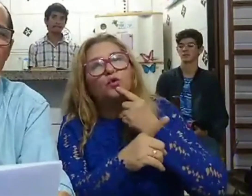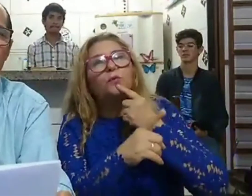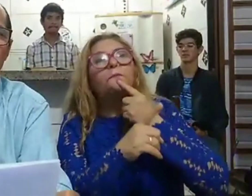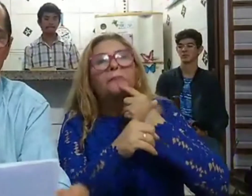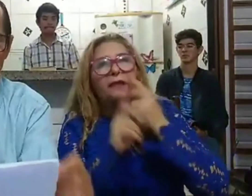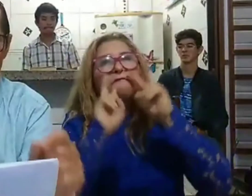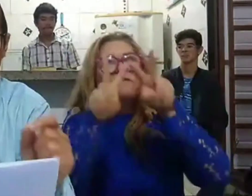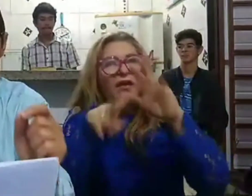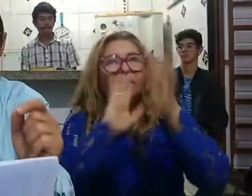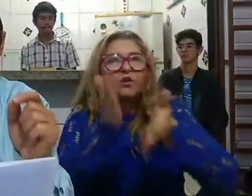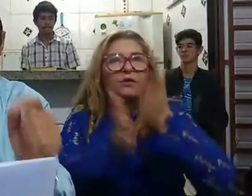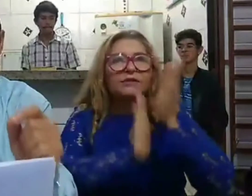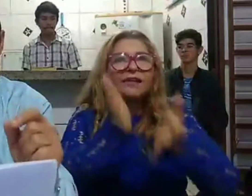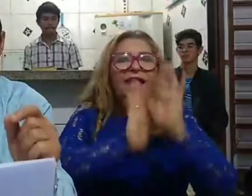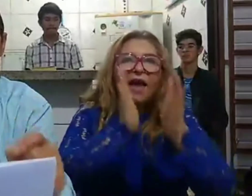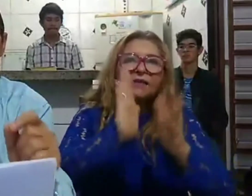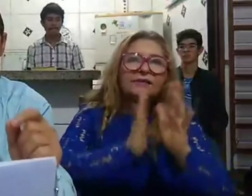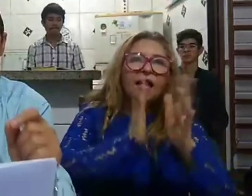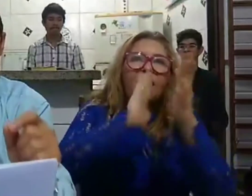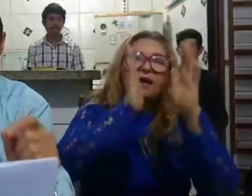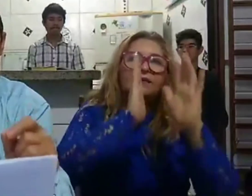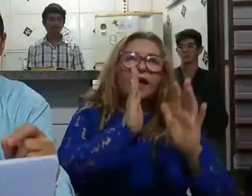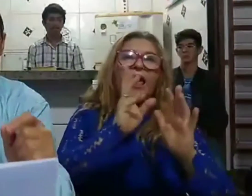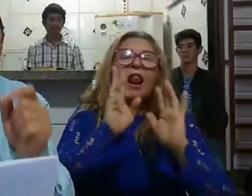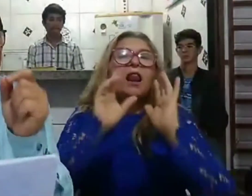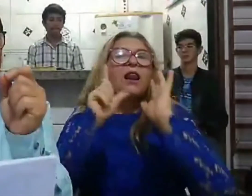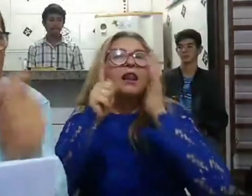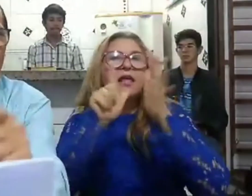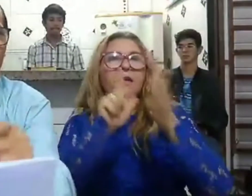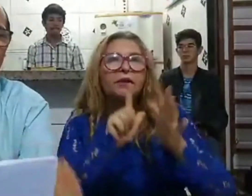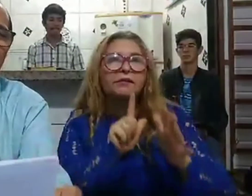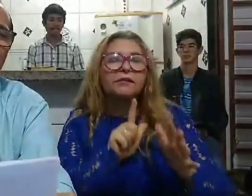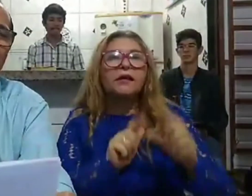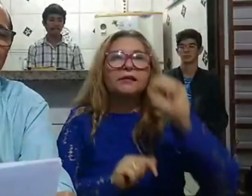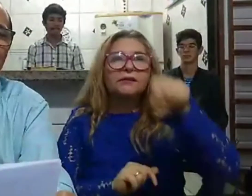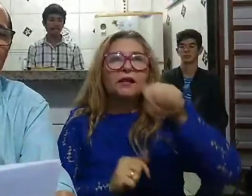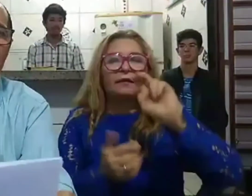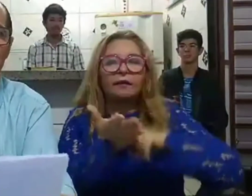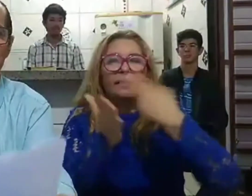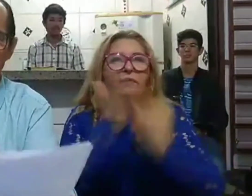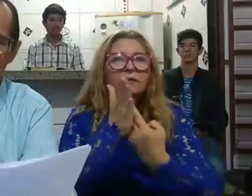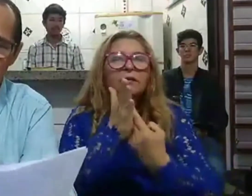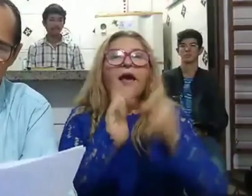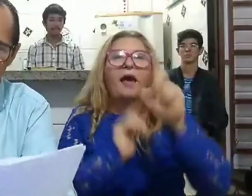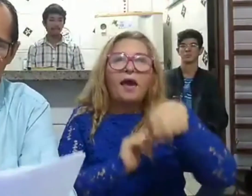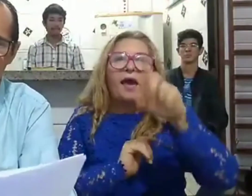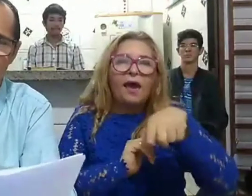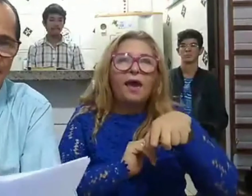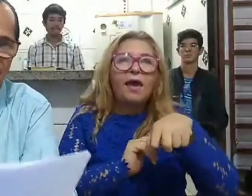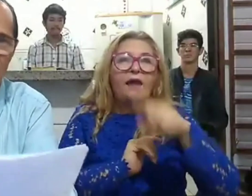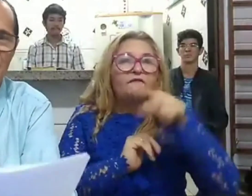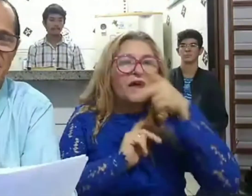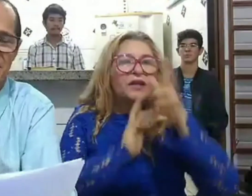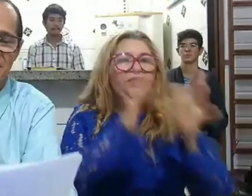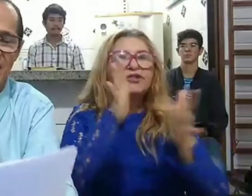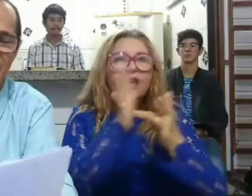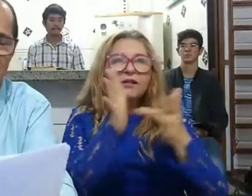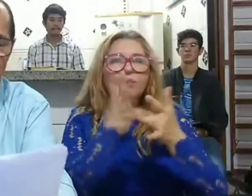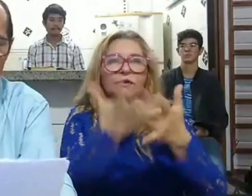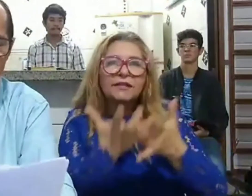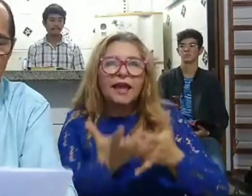Deus se não começar a crer na palavra de Deus que condena o pecado, que diz que Jesus quer salvar, que a pessoa precisa